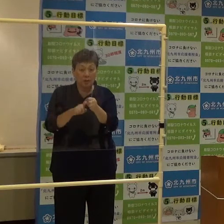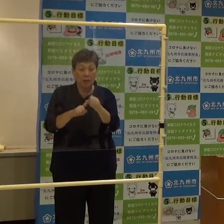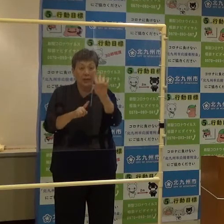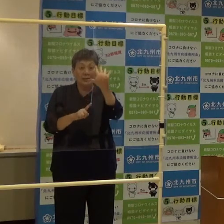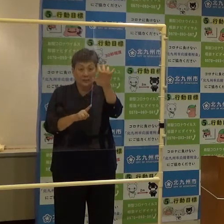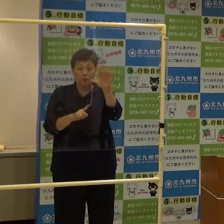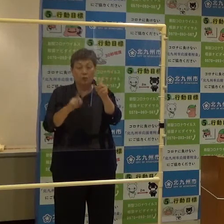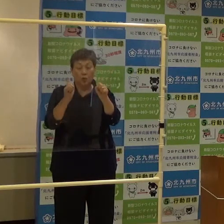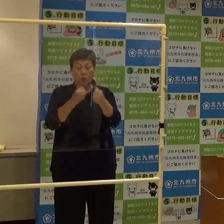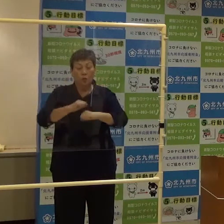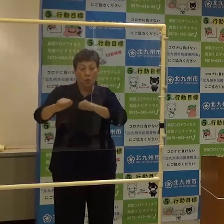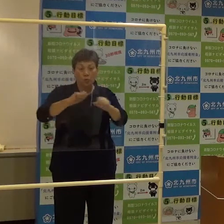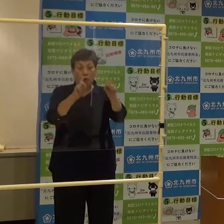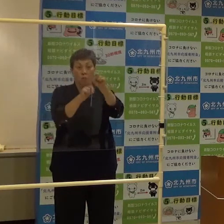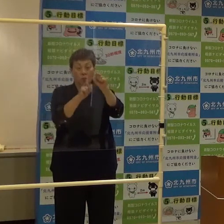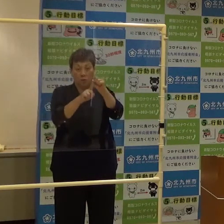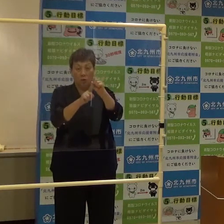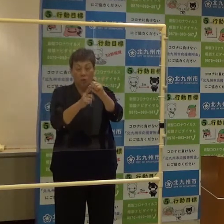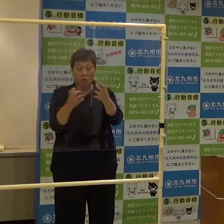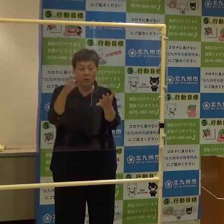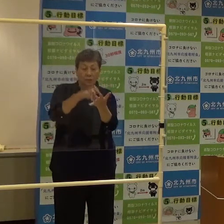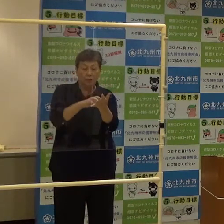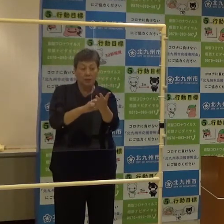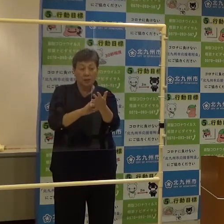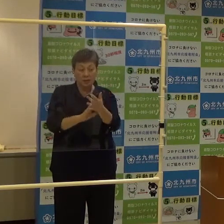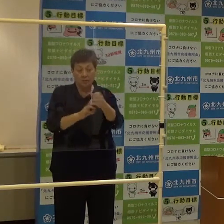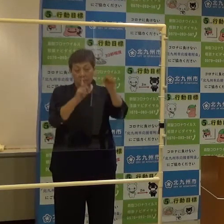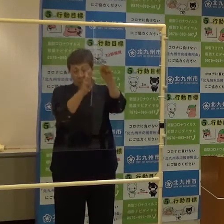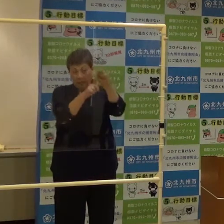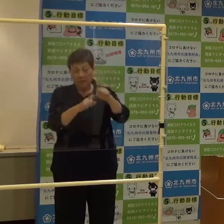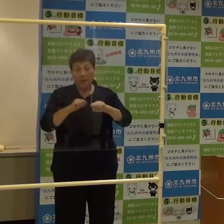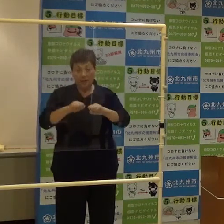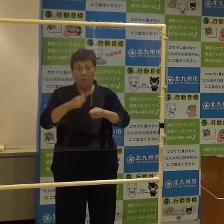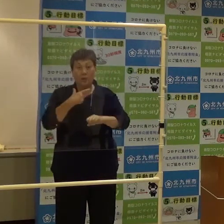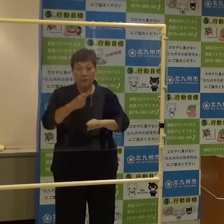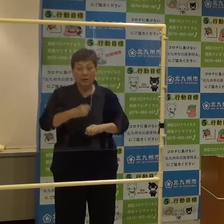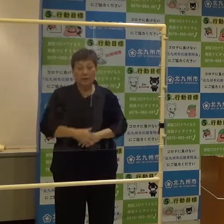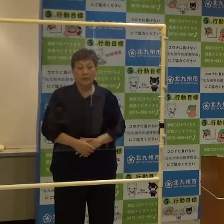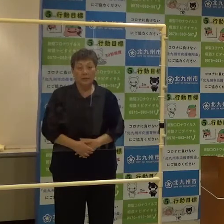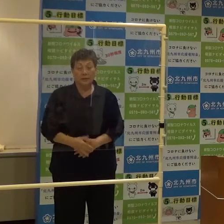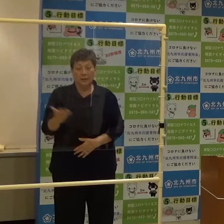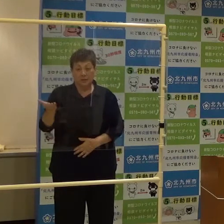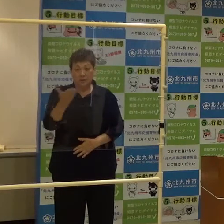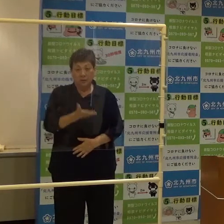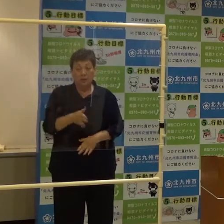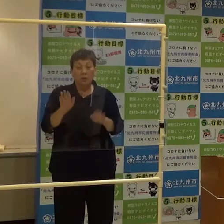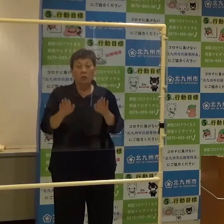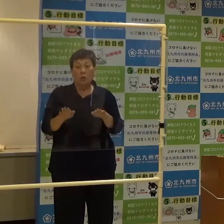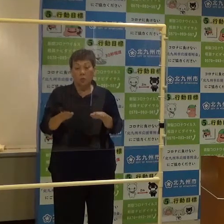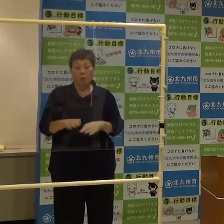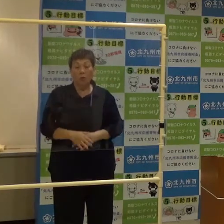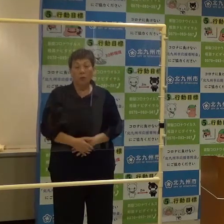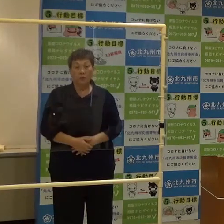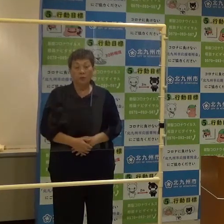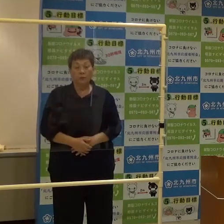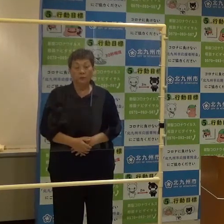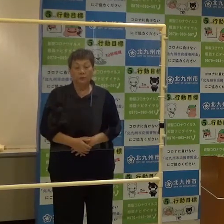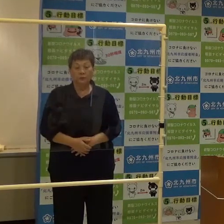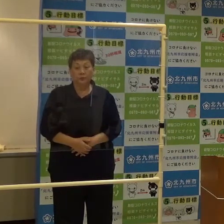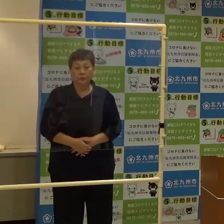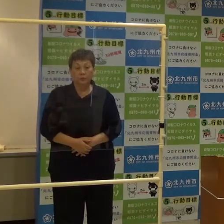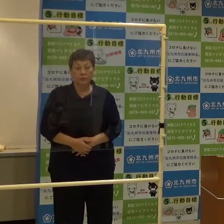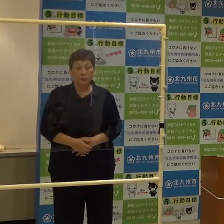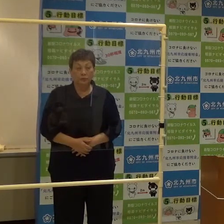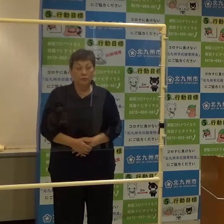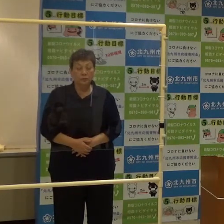動目標の徹底に向けて努力をしていきたいと考えております。続きまして、今日は一つの発